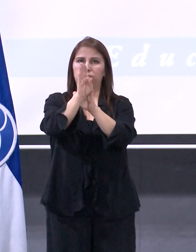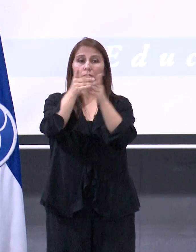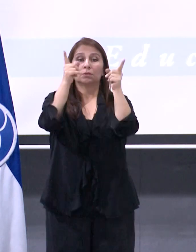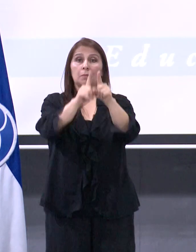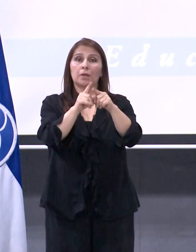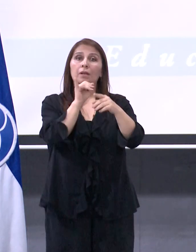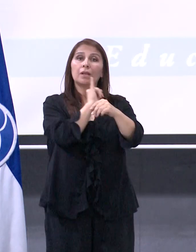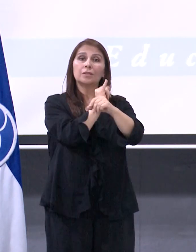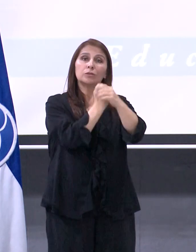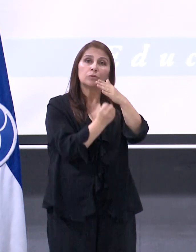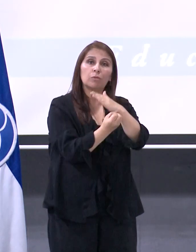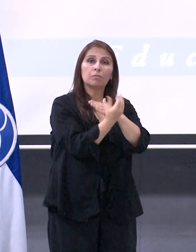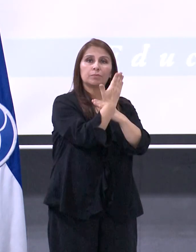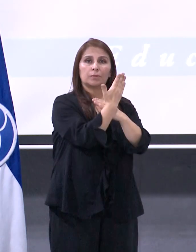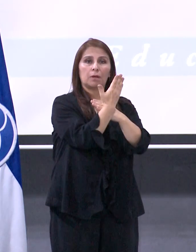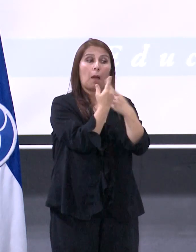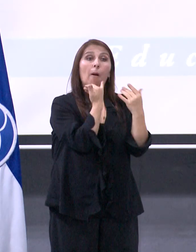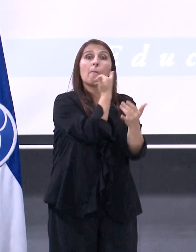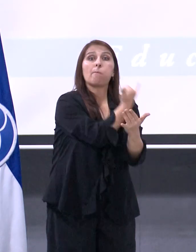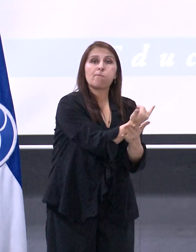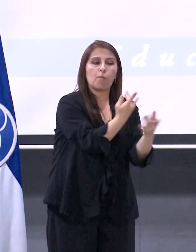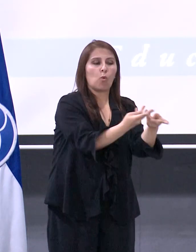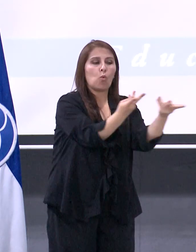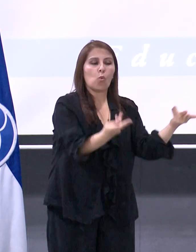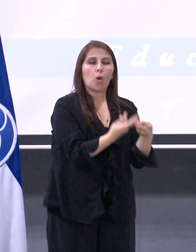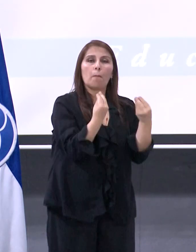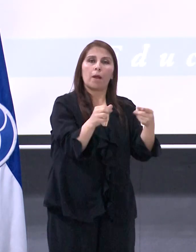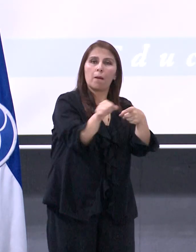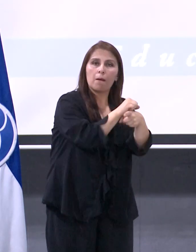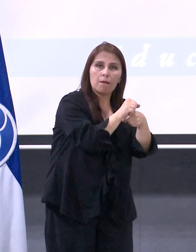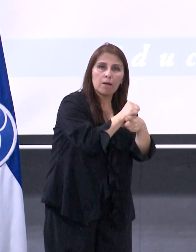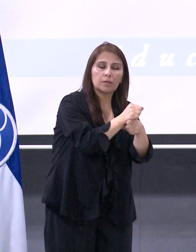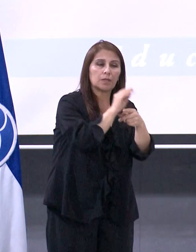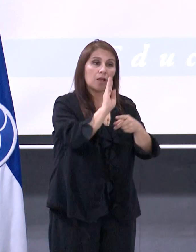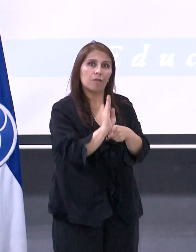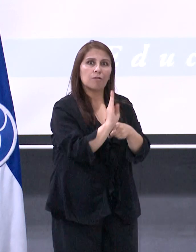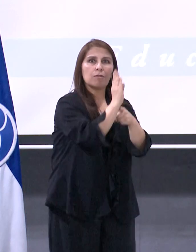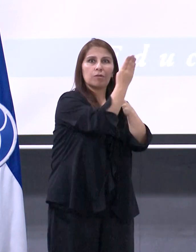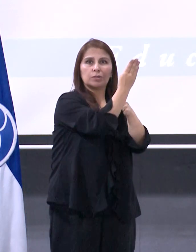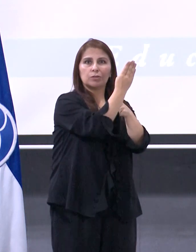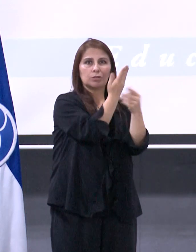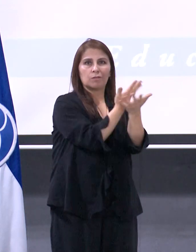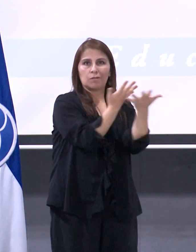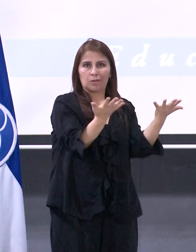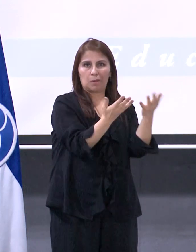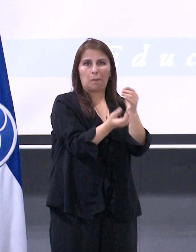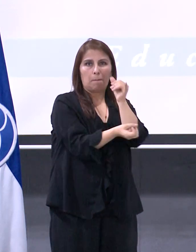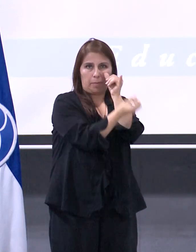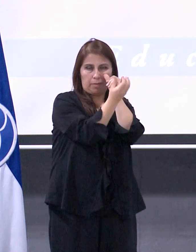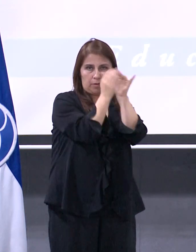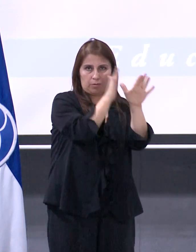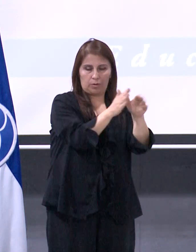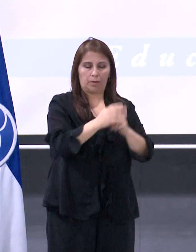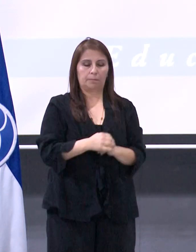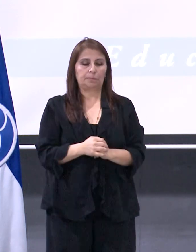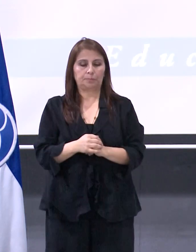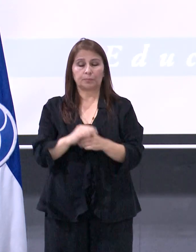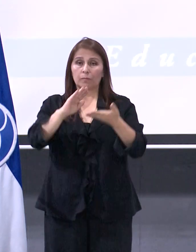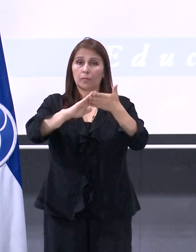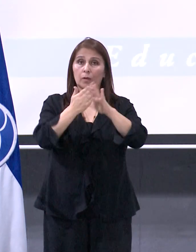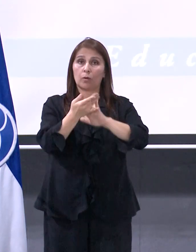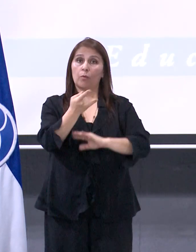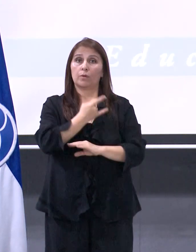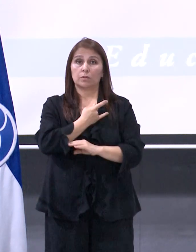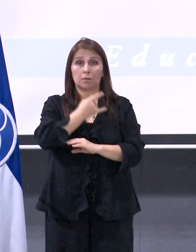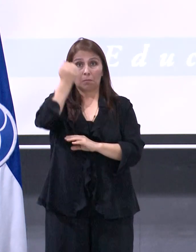pedagógico nacional como diseñador de práctica experimentación e innovación pedagógica la comunidad universitaria la upp n ha